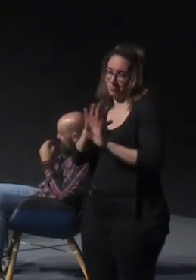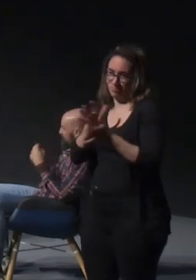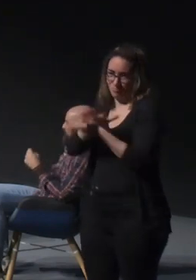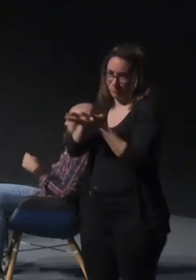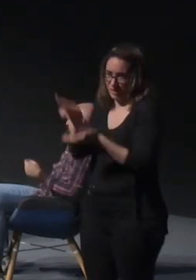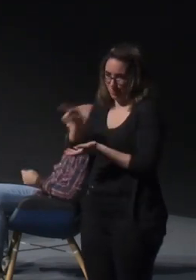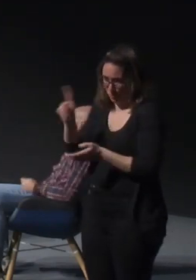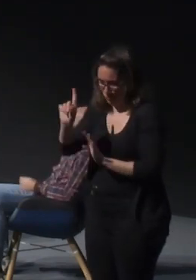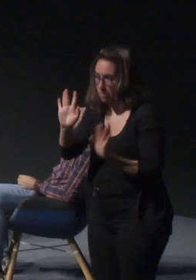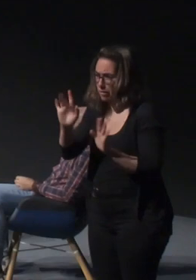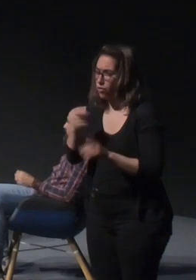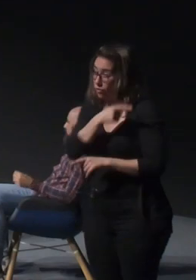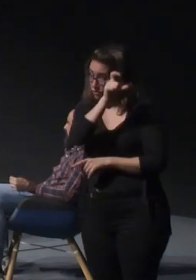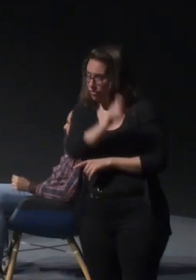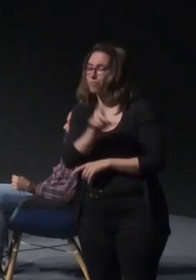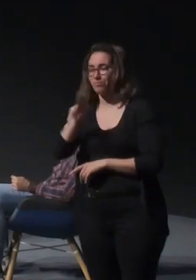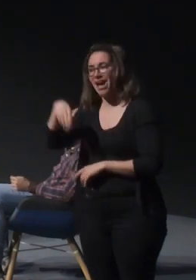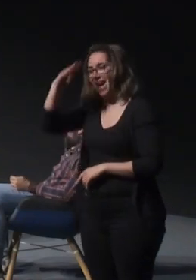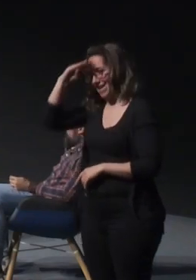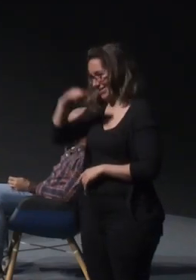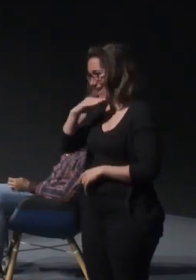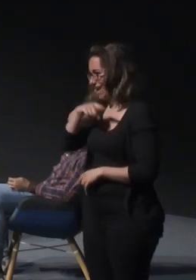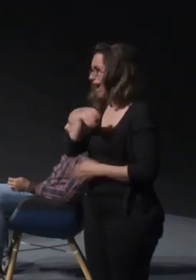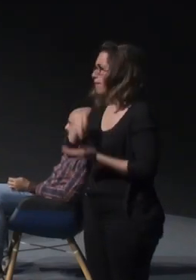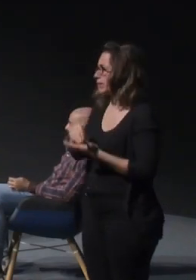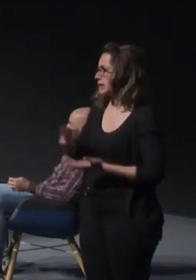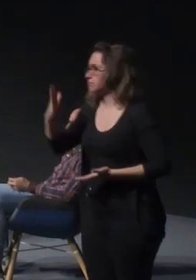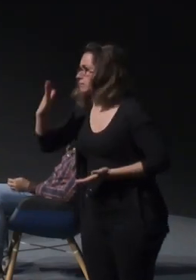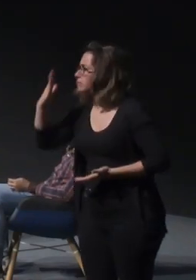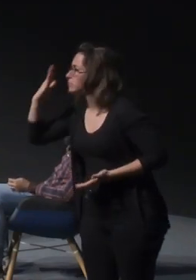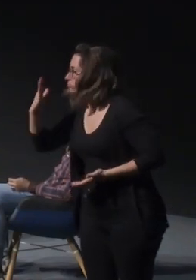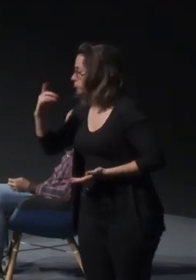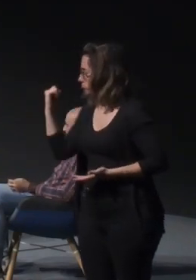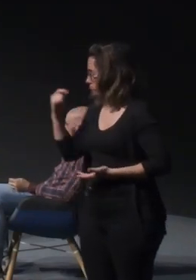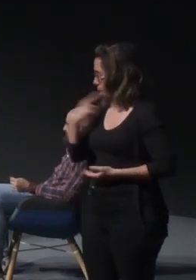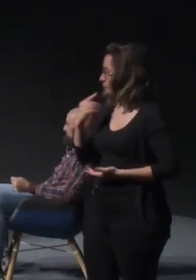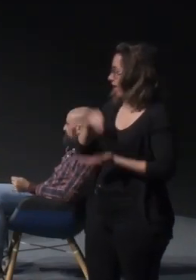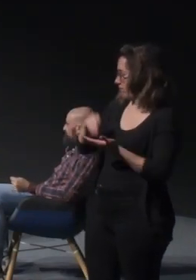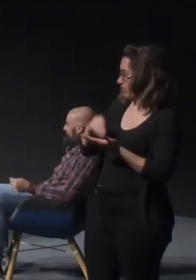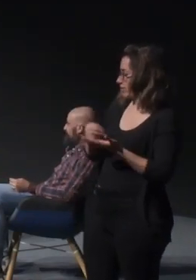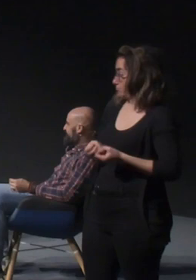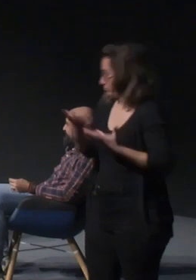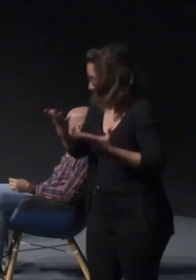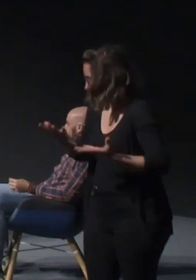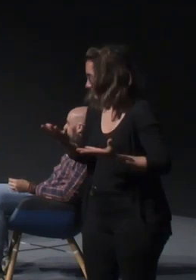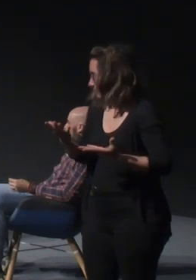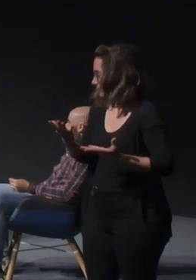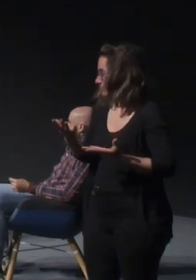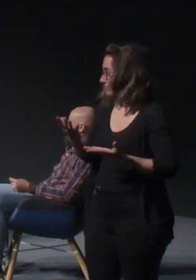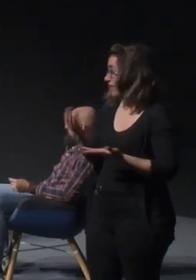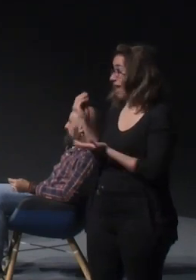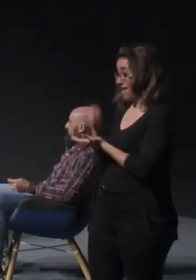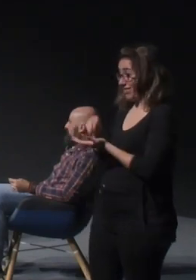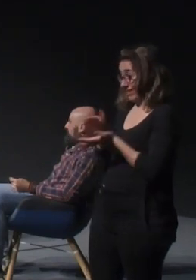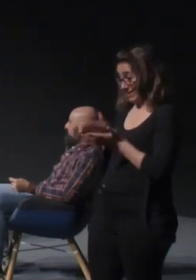es aita y de vez en cuando se le escapa algún me cago en, esto lo dice él, no lo digo yo, y de vez en cuando le dice a su hija